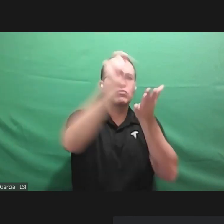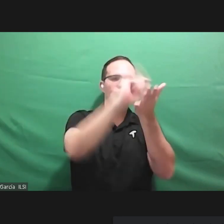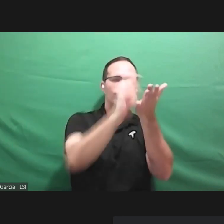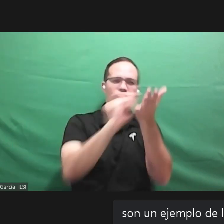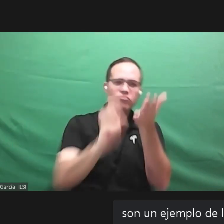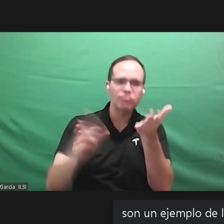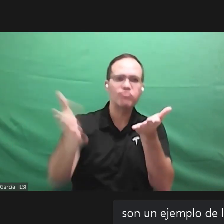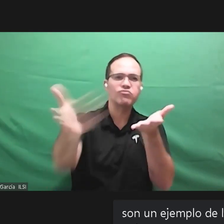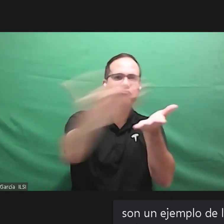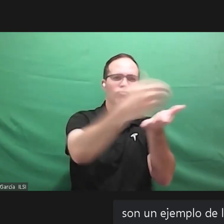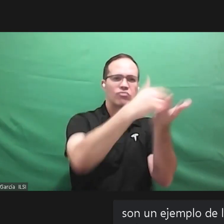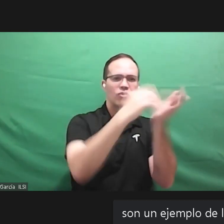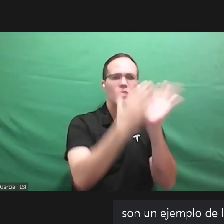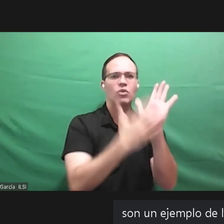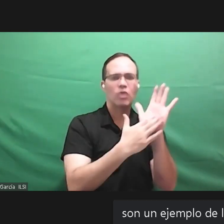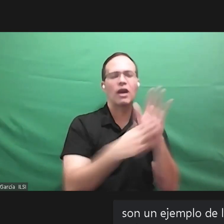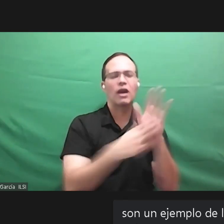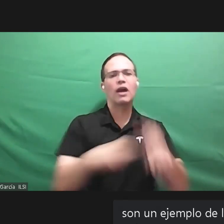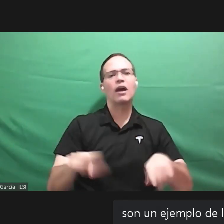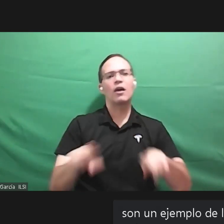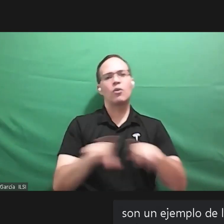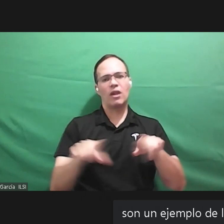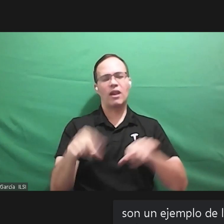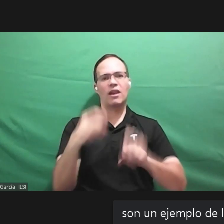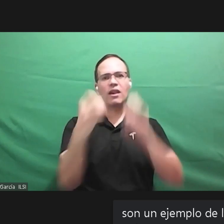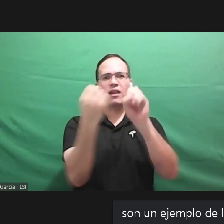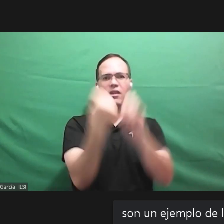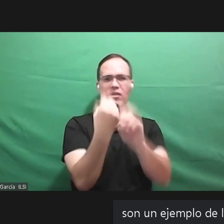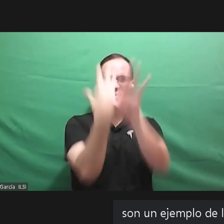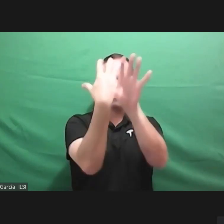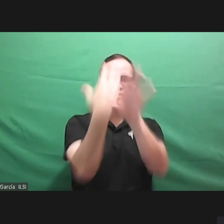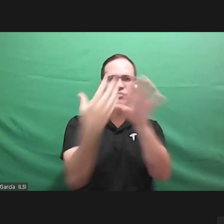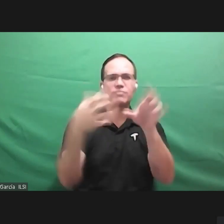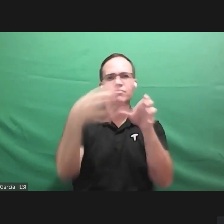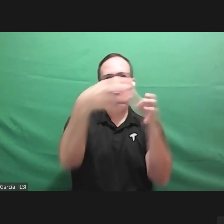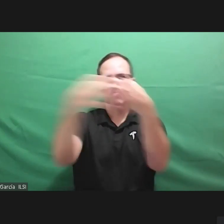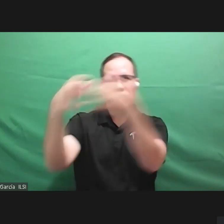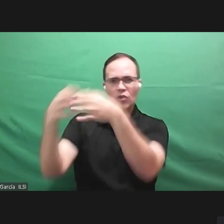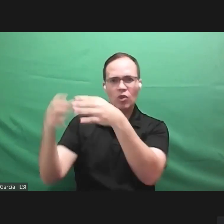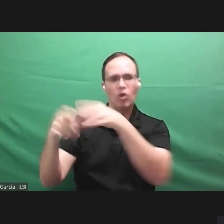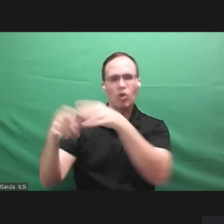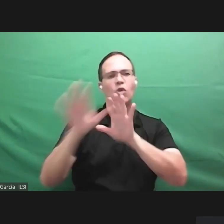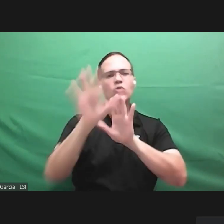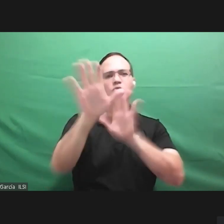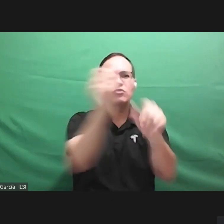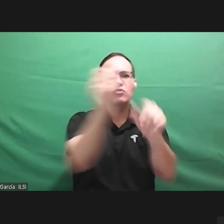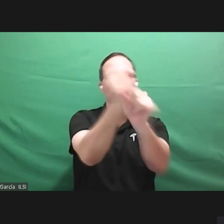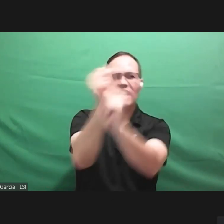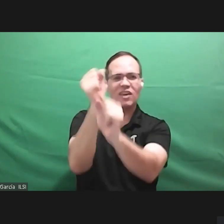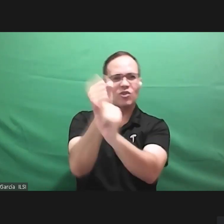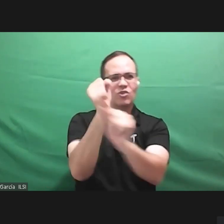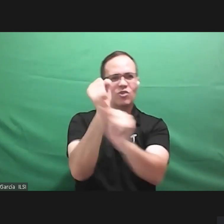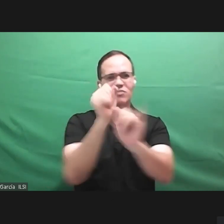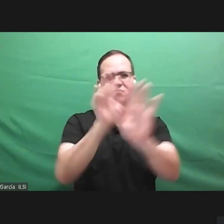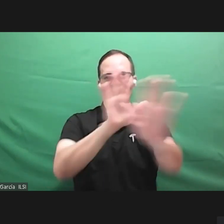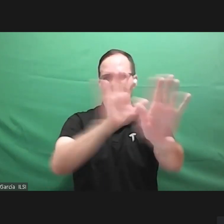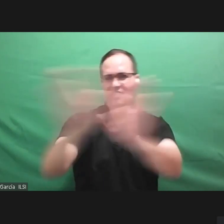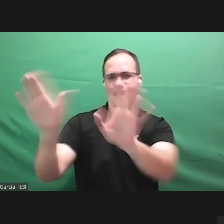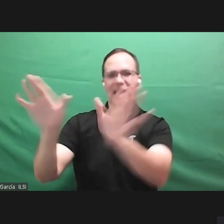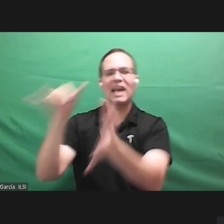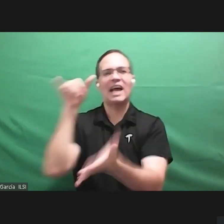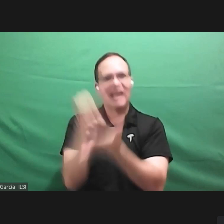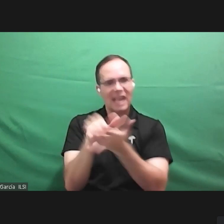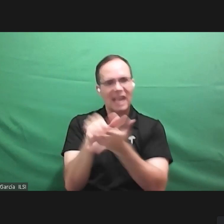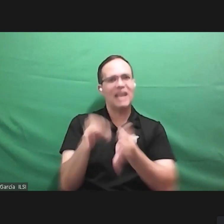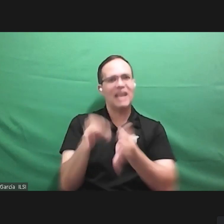la movilidad, el deslocamiento entre cada trabajo y todo más que puede hacer también con el censo.